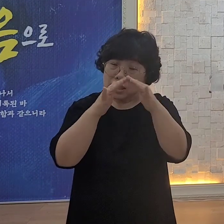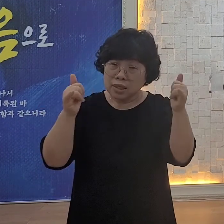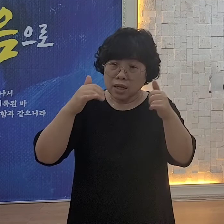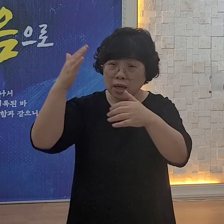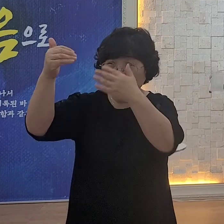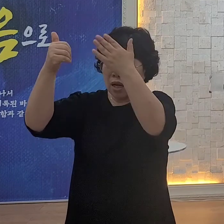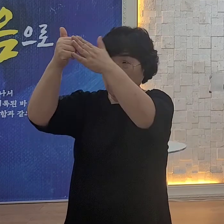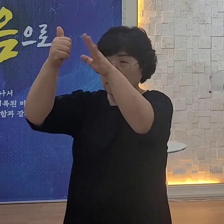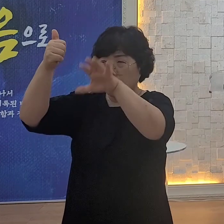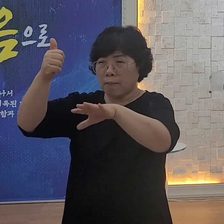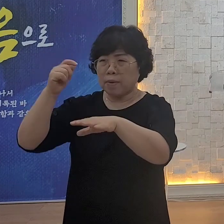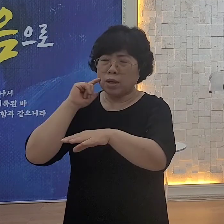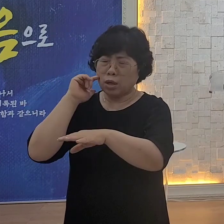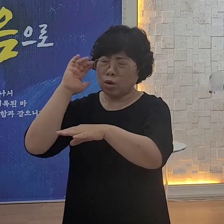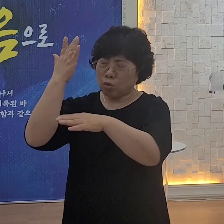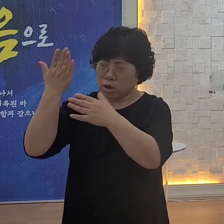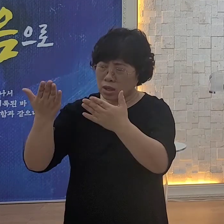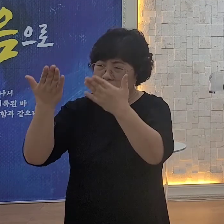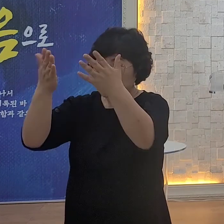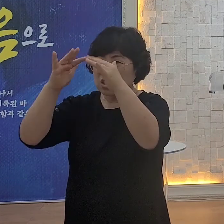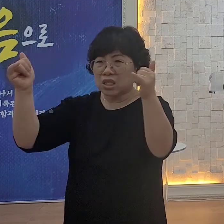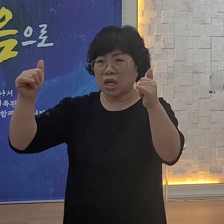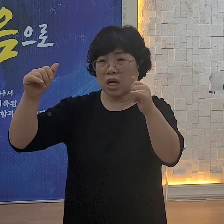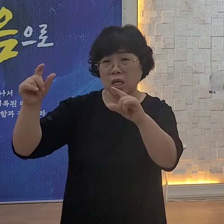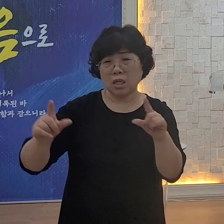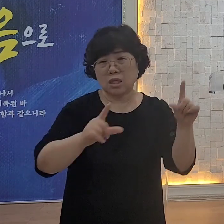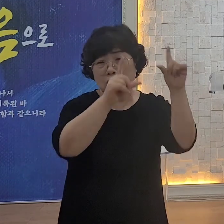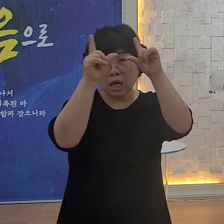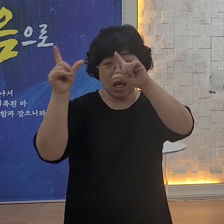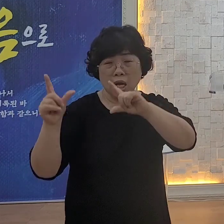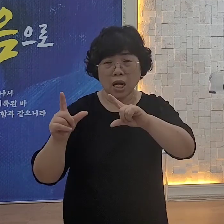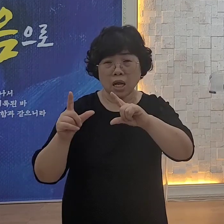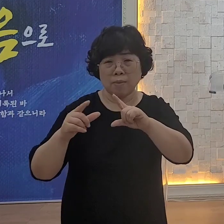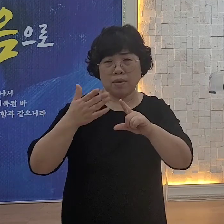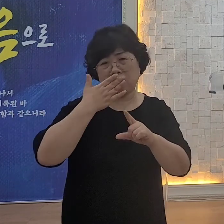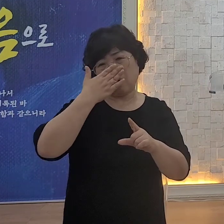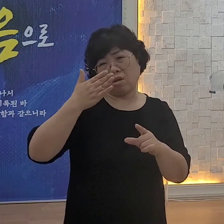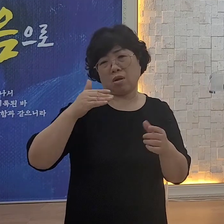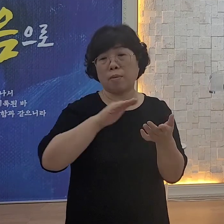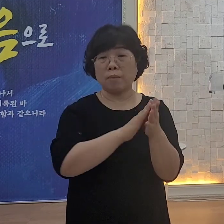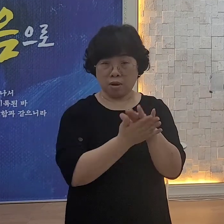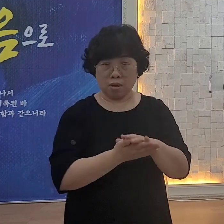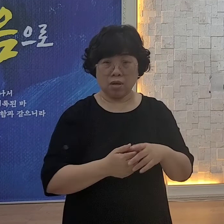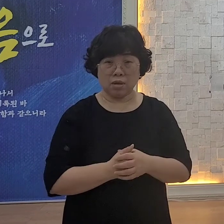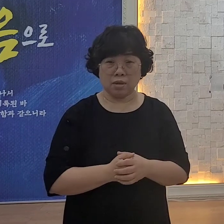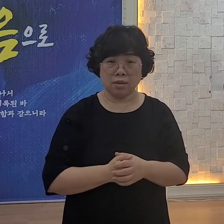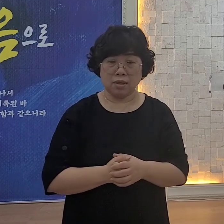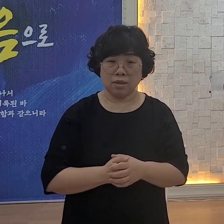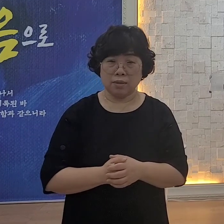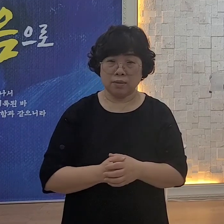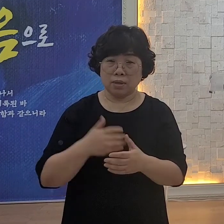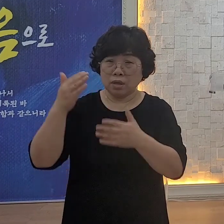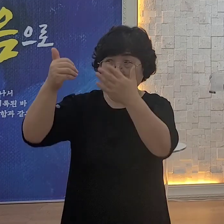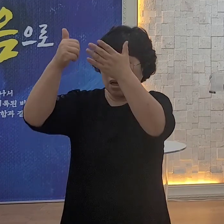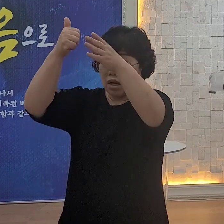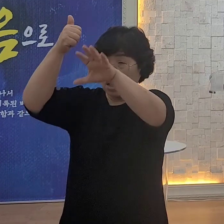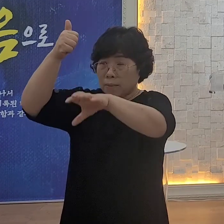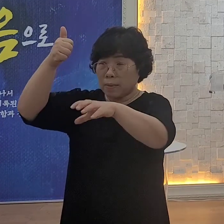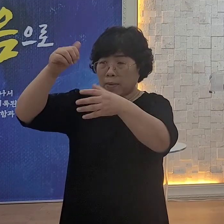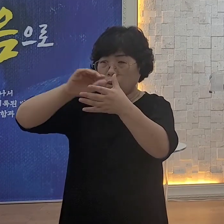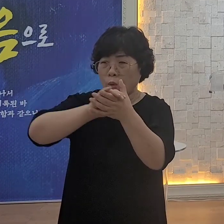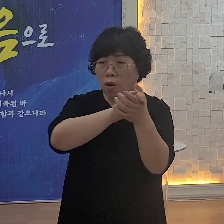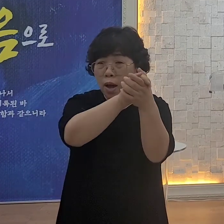거예요. 그래서 우리가 이 축복을 하나님과 화평케 되고 또 하나님 앞에 나아가